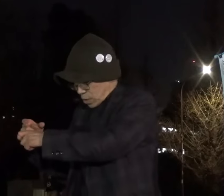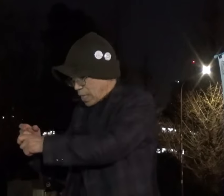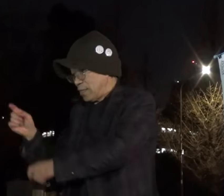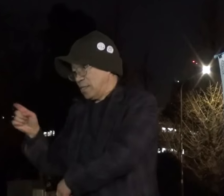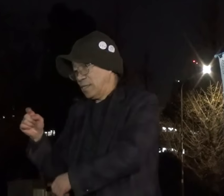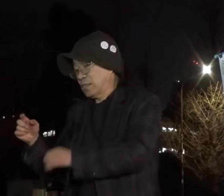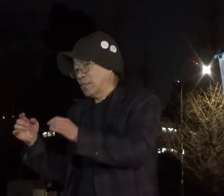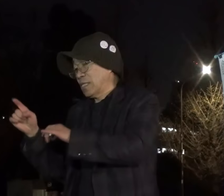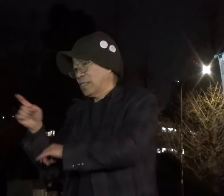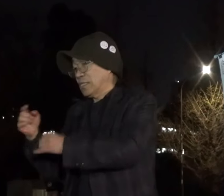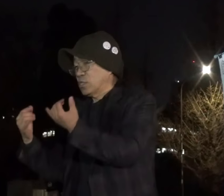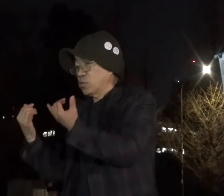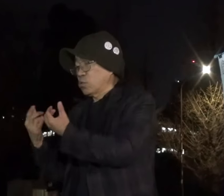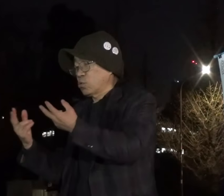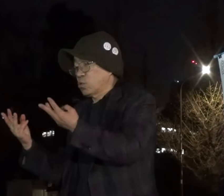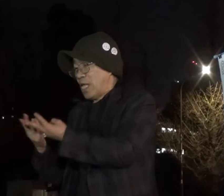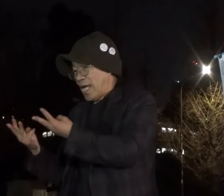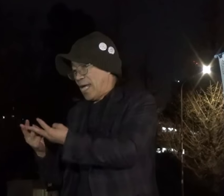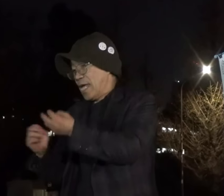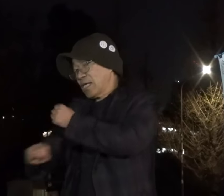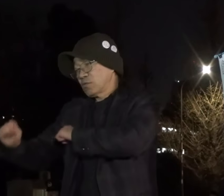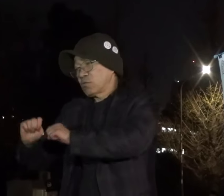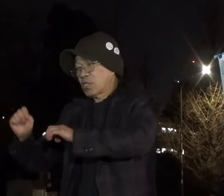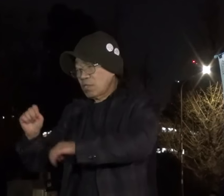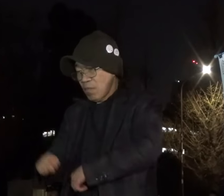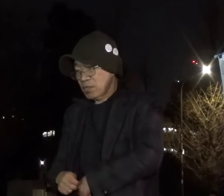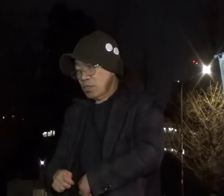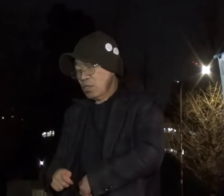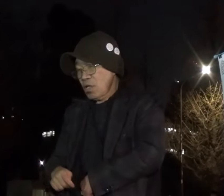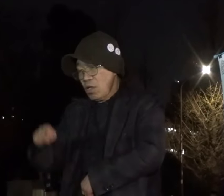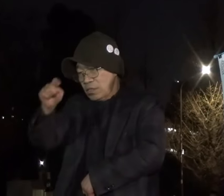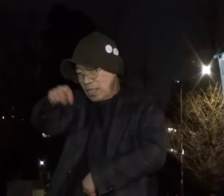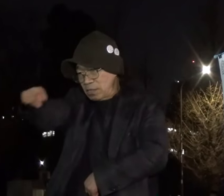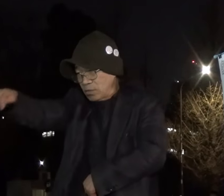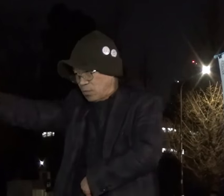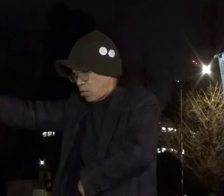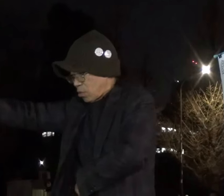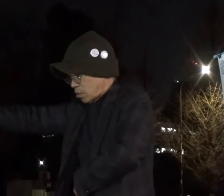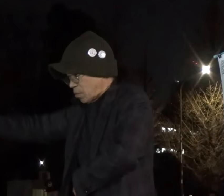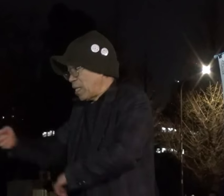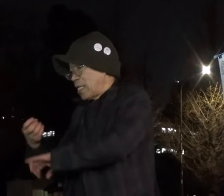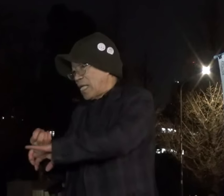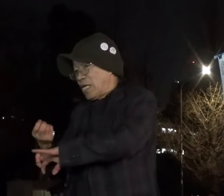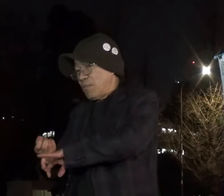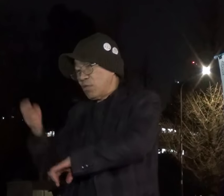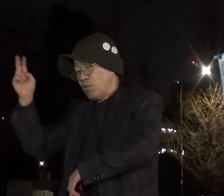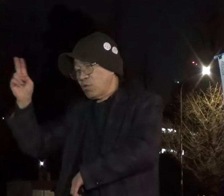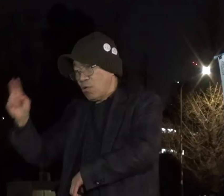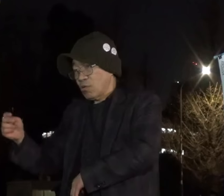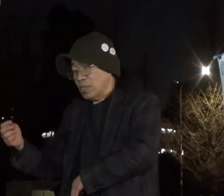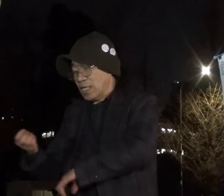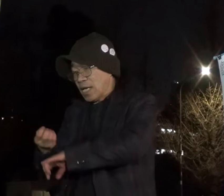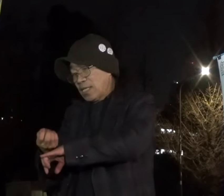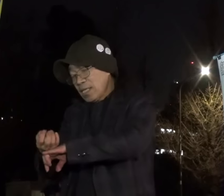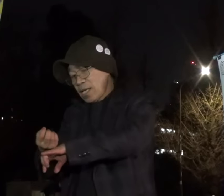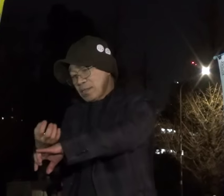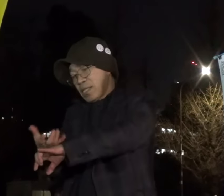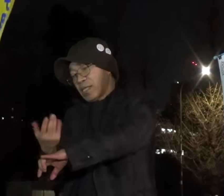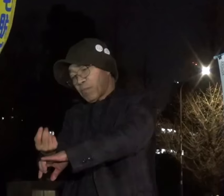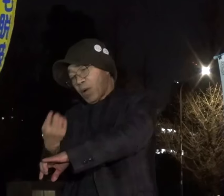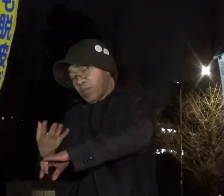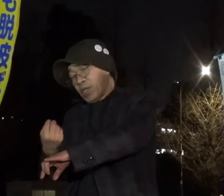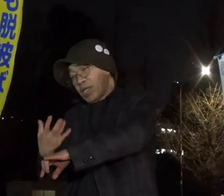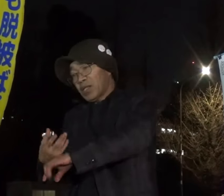やはりそれ全国つつ裏裏本当にダイヤモンドのように輝いているんじゃないかって、私はです